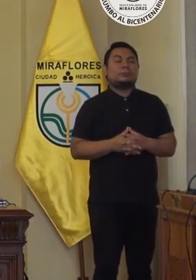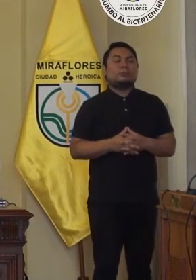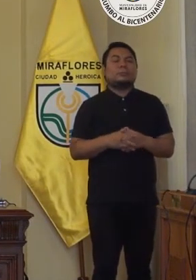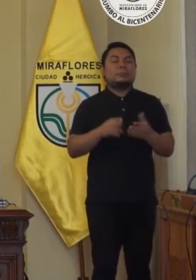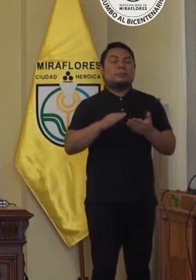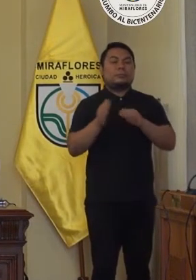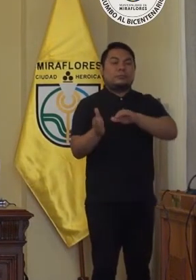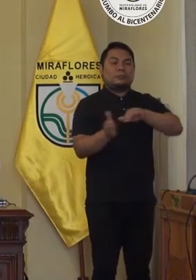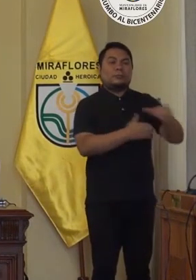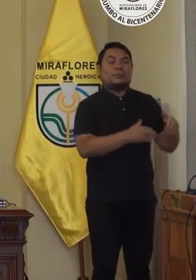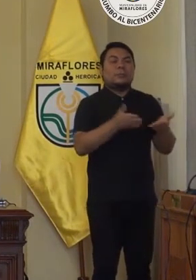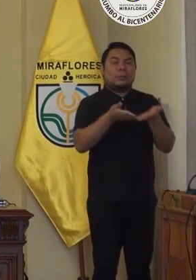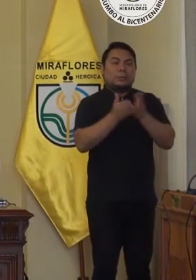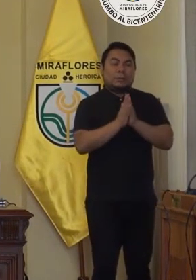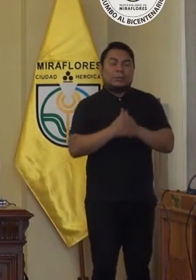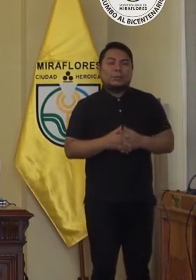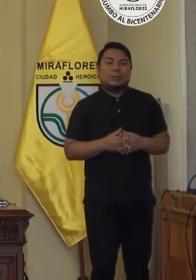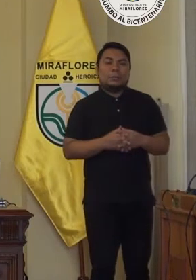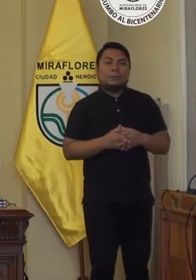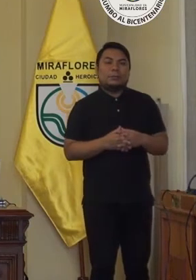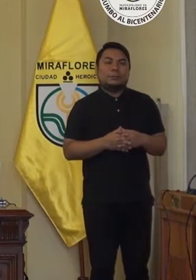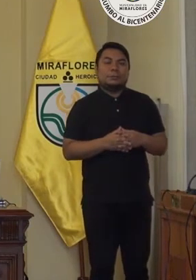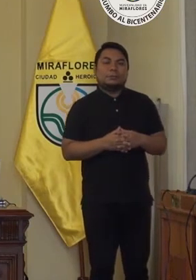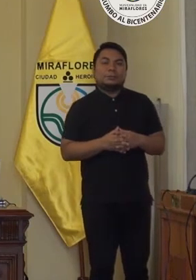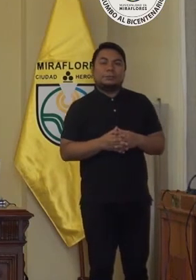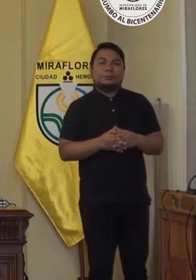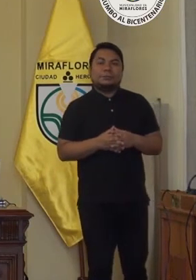Pasamos a la estación pedidos.